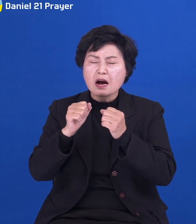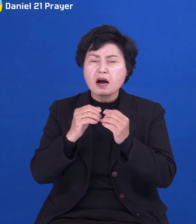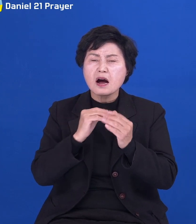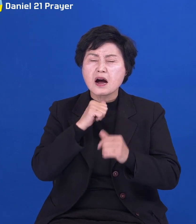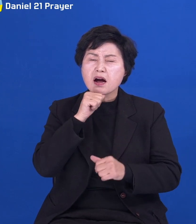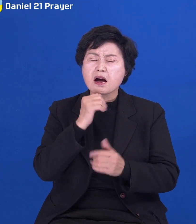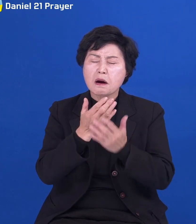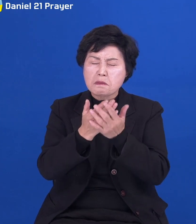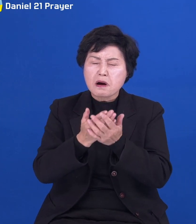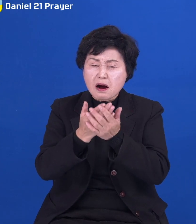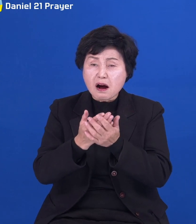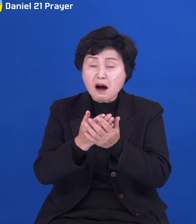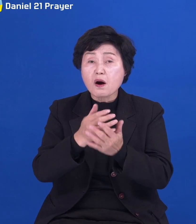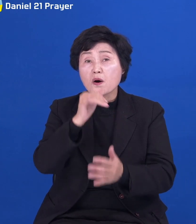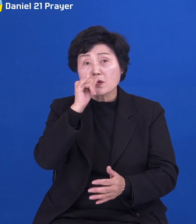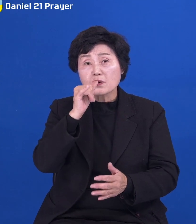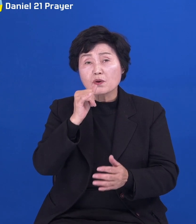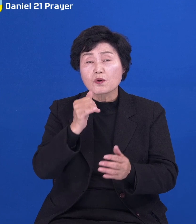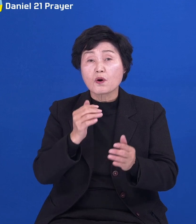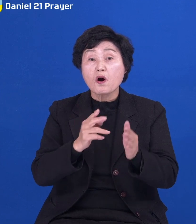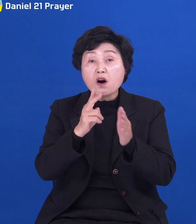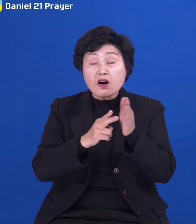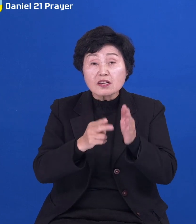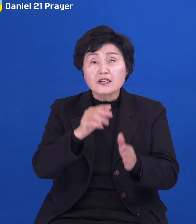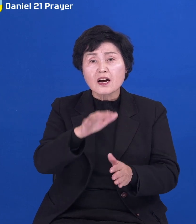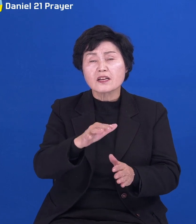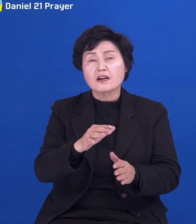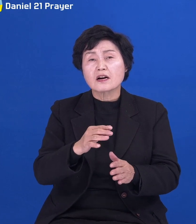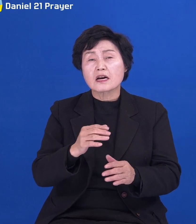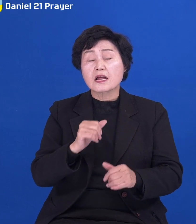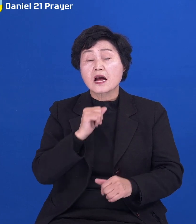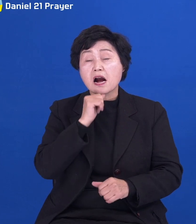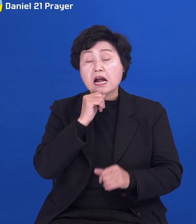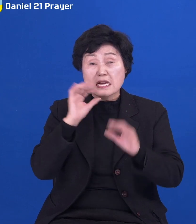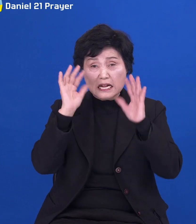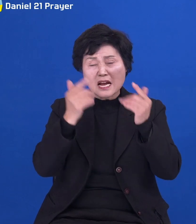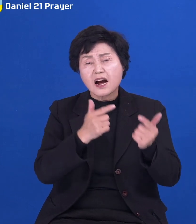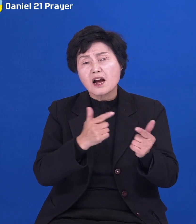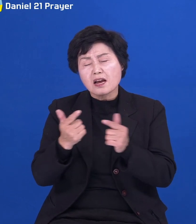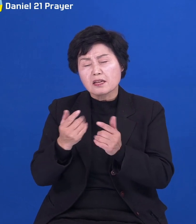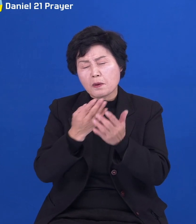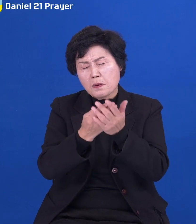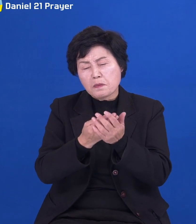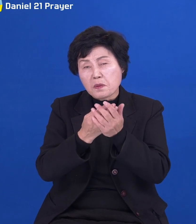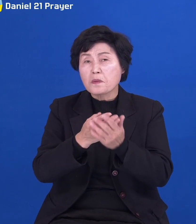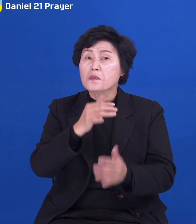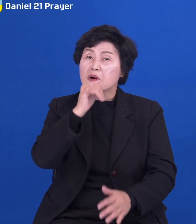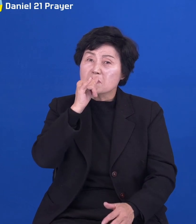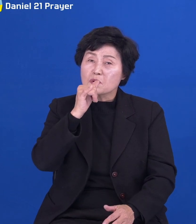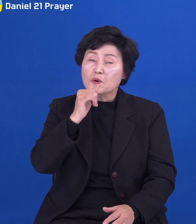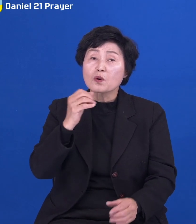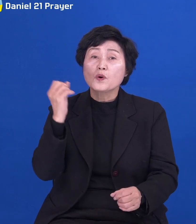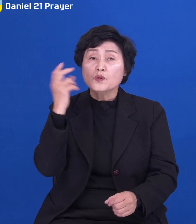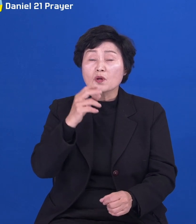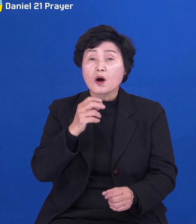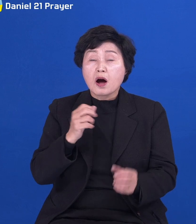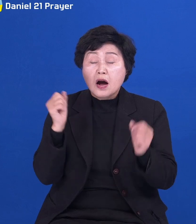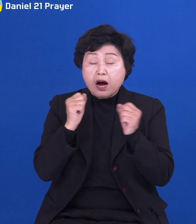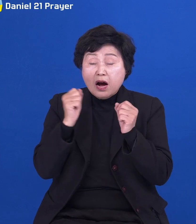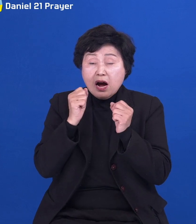역전에는 꽃제비들이 줄에 줄을 이었어요. 겨울에는 신발이 없어서 비늘을 발에 묶고 다니다가 발이 썩은